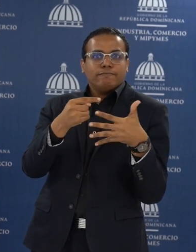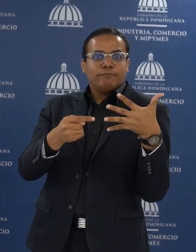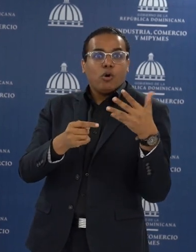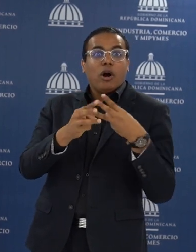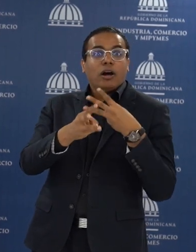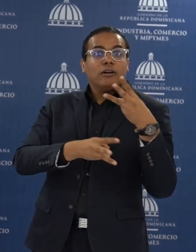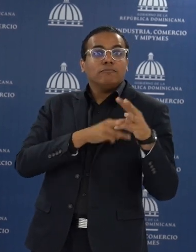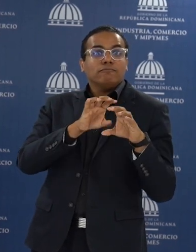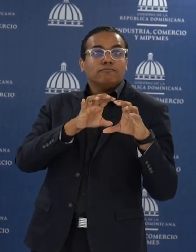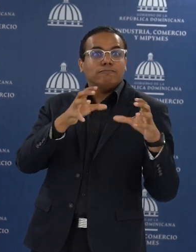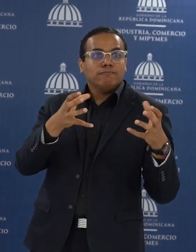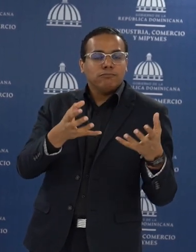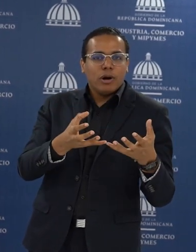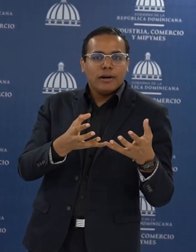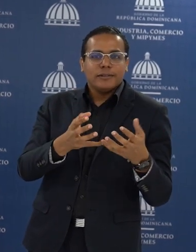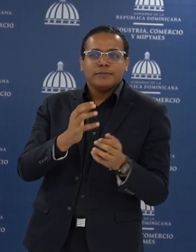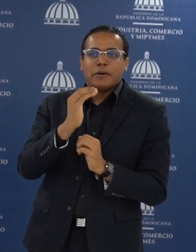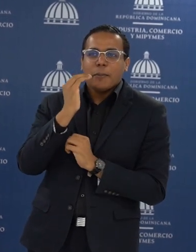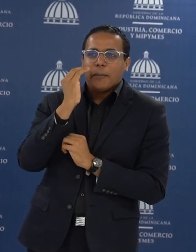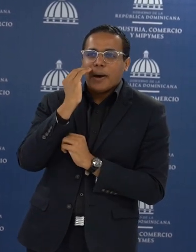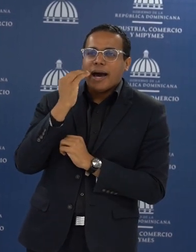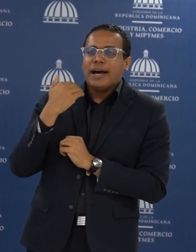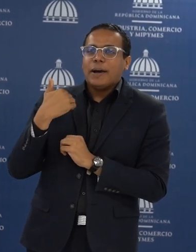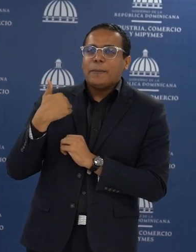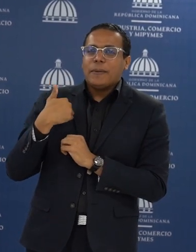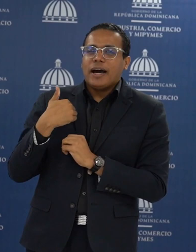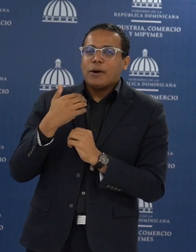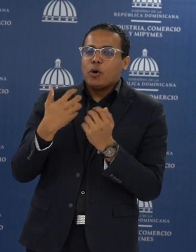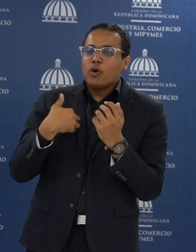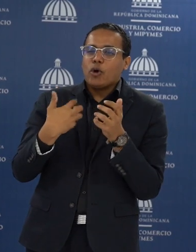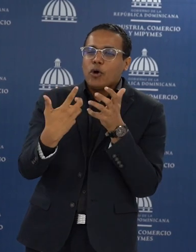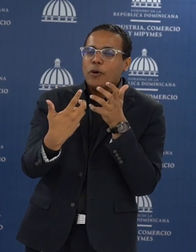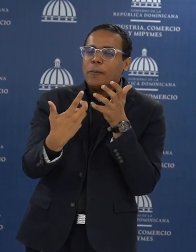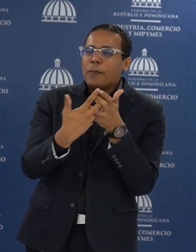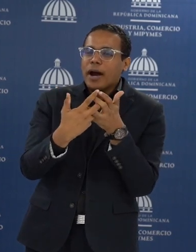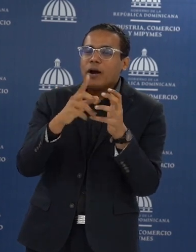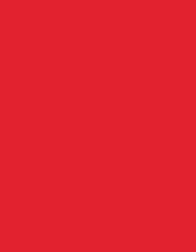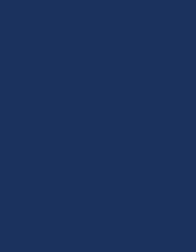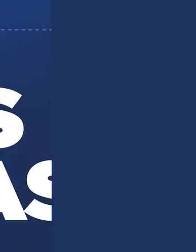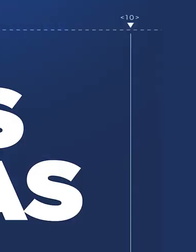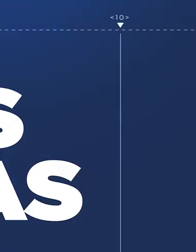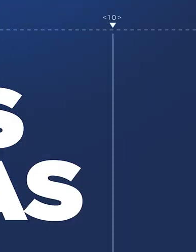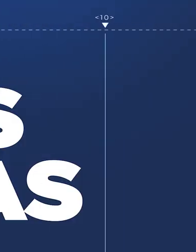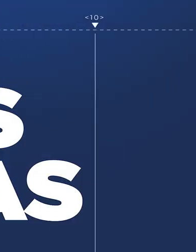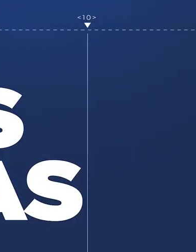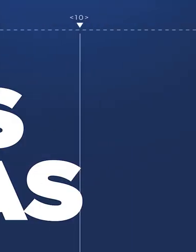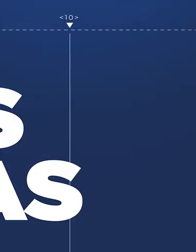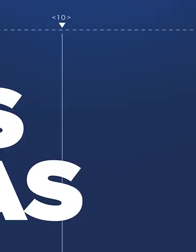globalizado, pues tenemos que ajustarnos a las realidades.